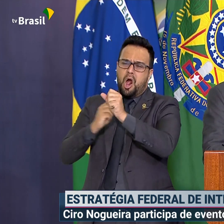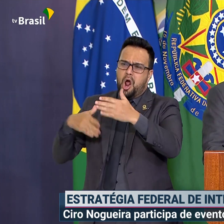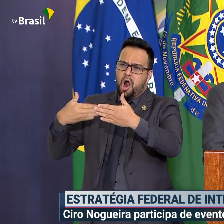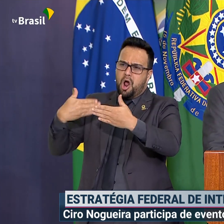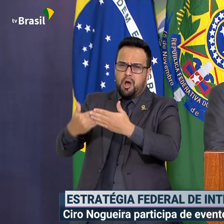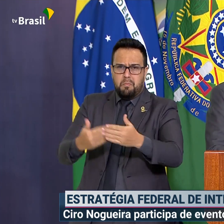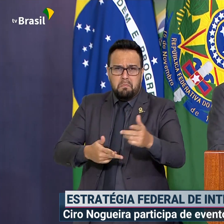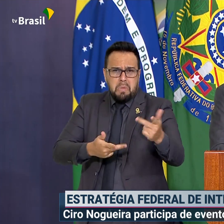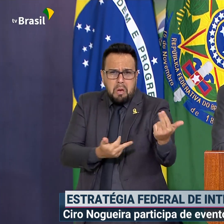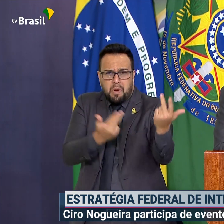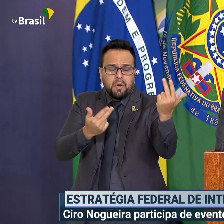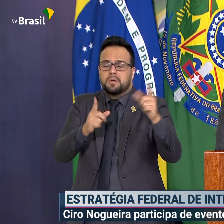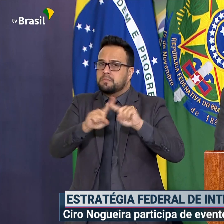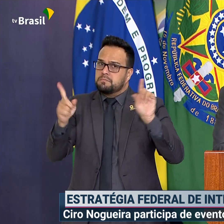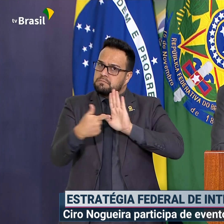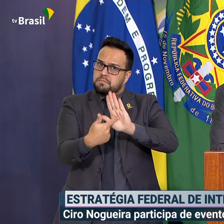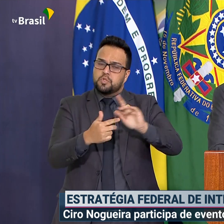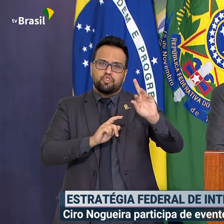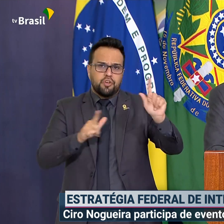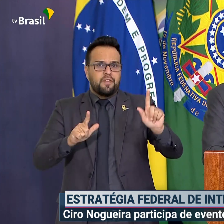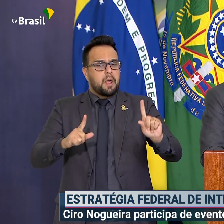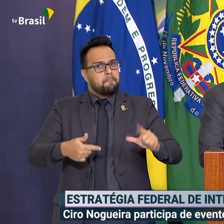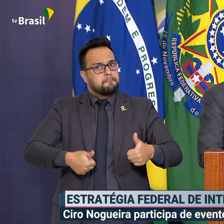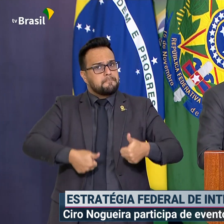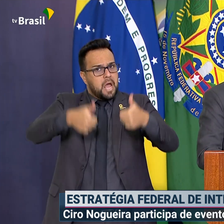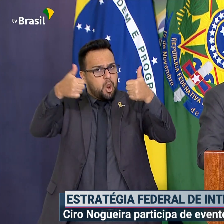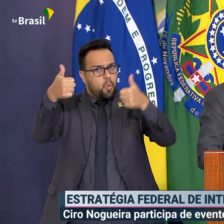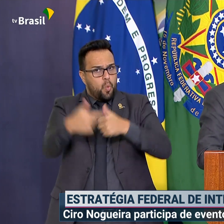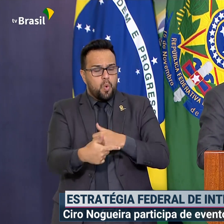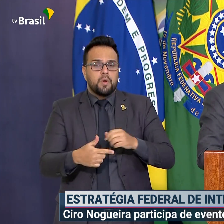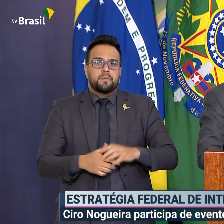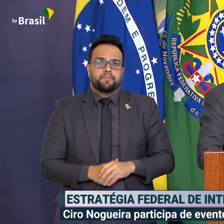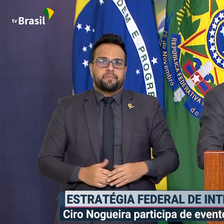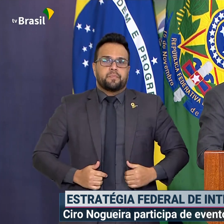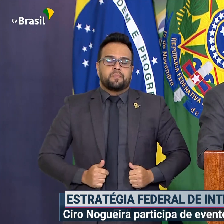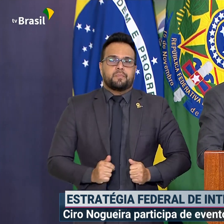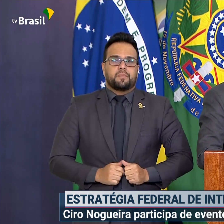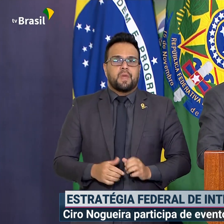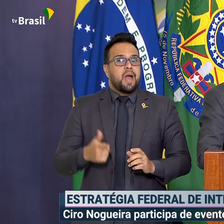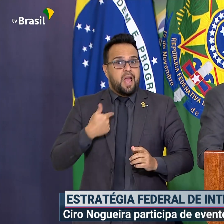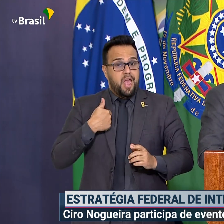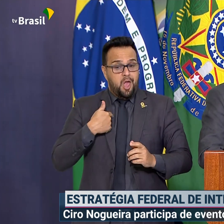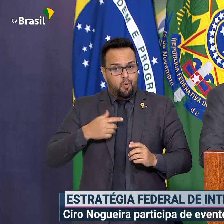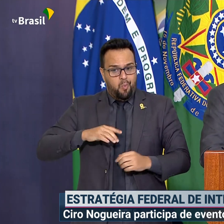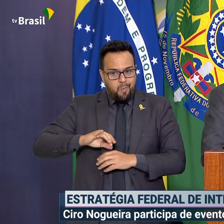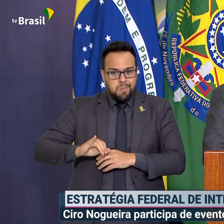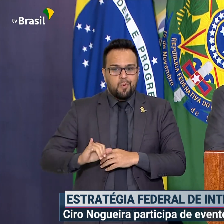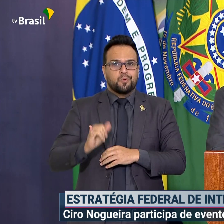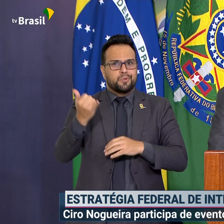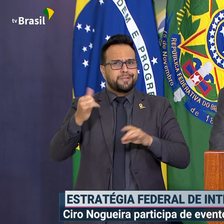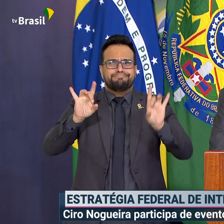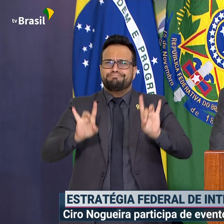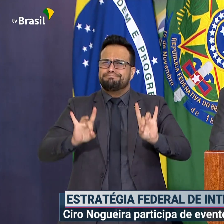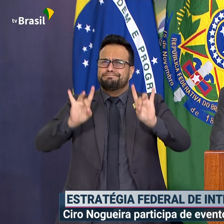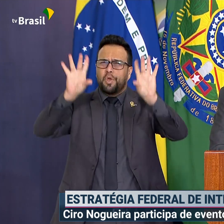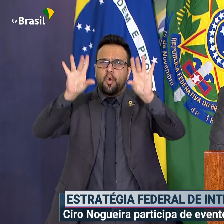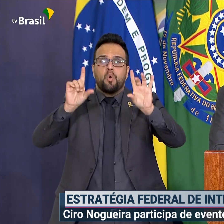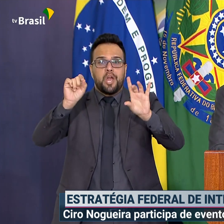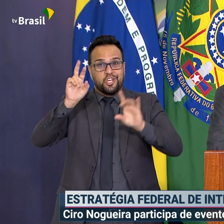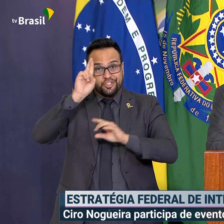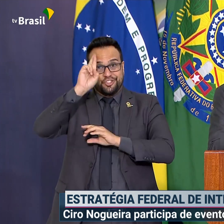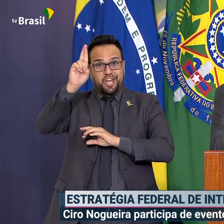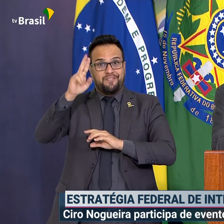técnico e pouco político nível Porto Brasil Copa e como chefe do executivo